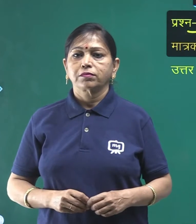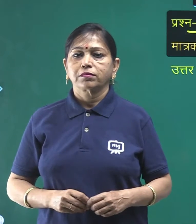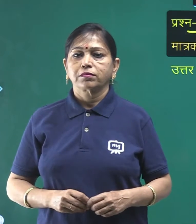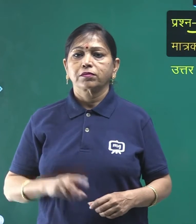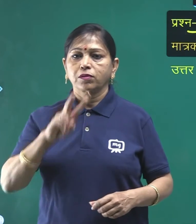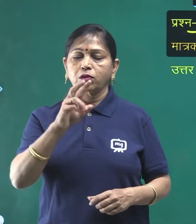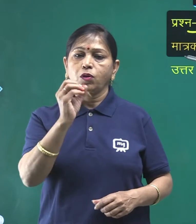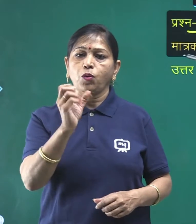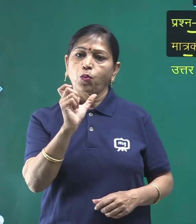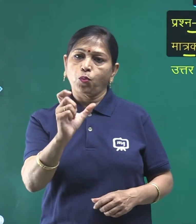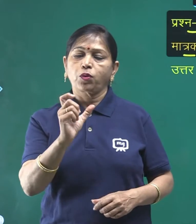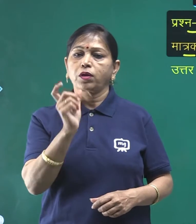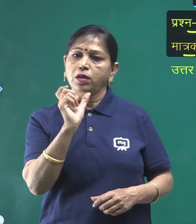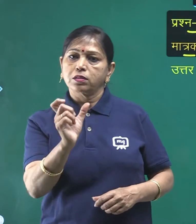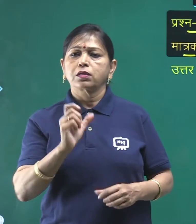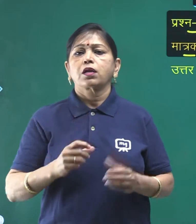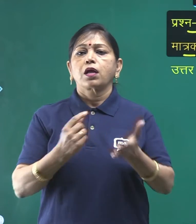व्यावसायिक मात्रक क्या है?